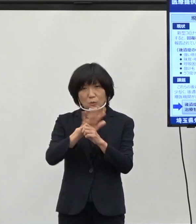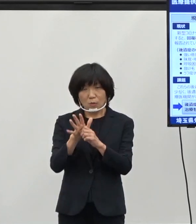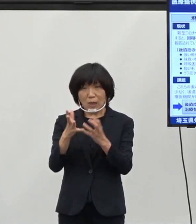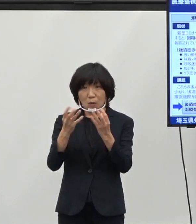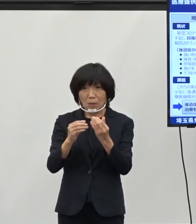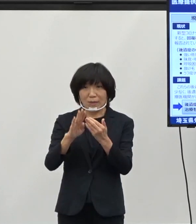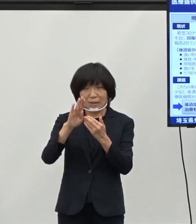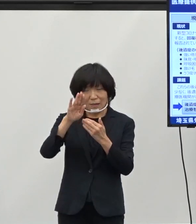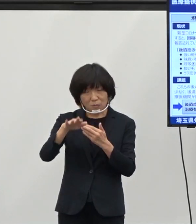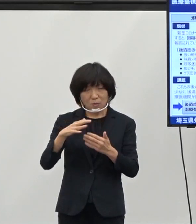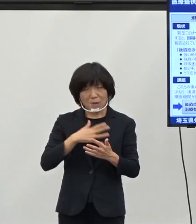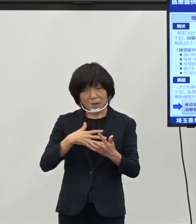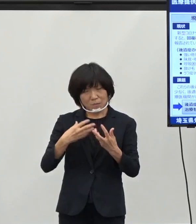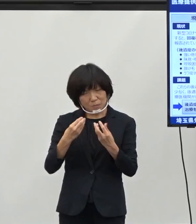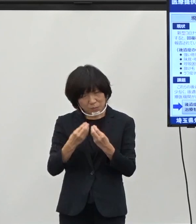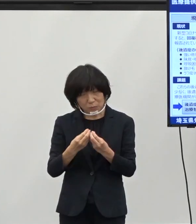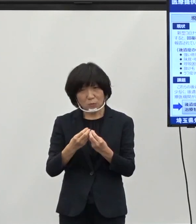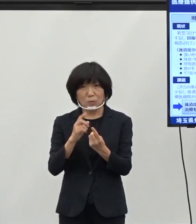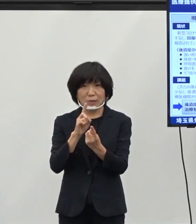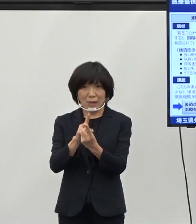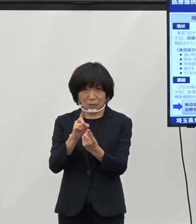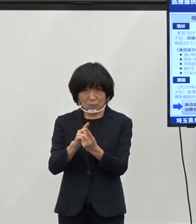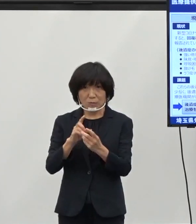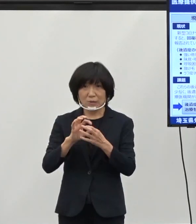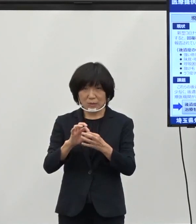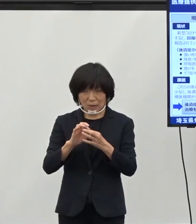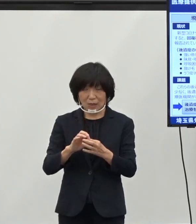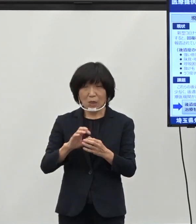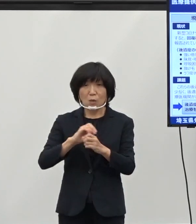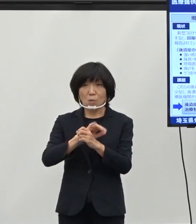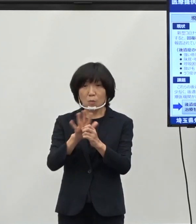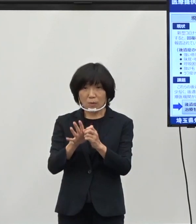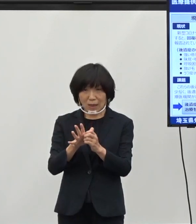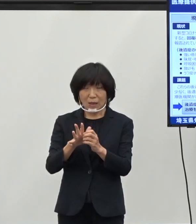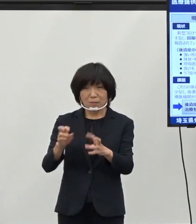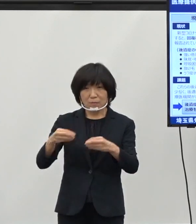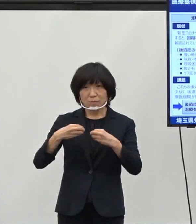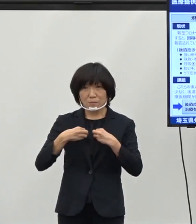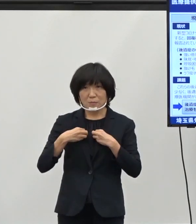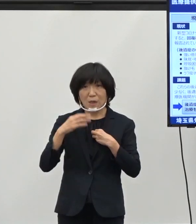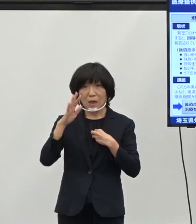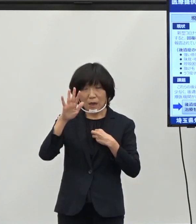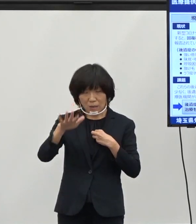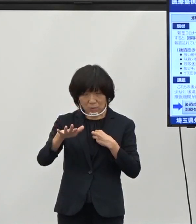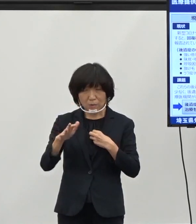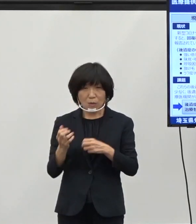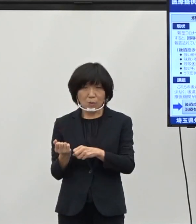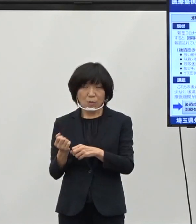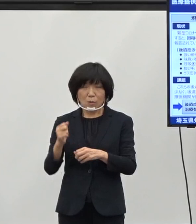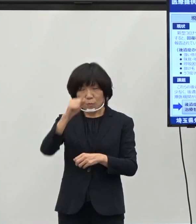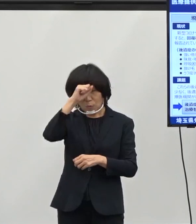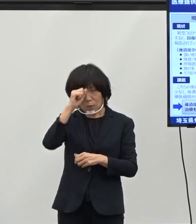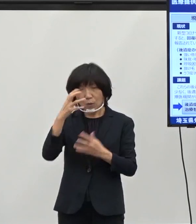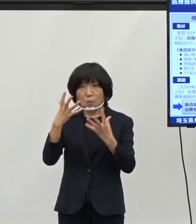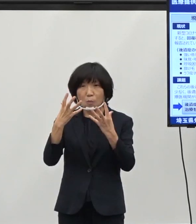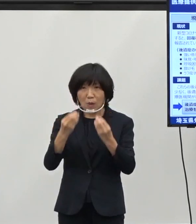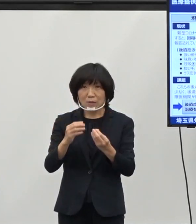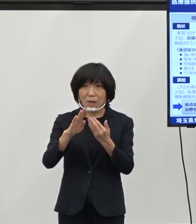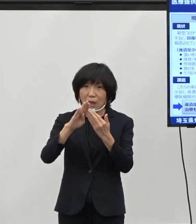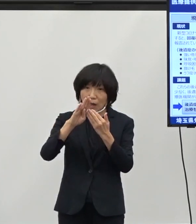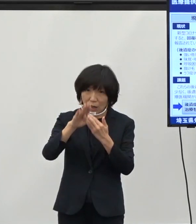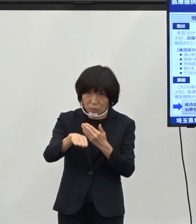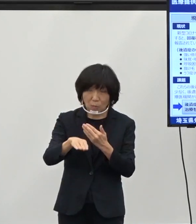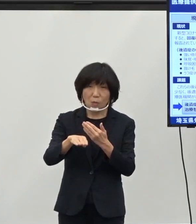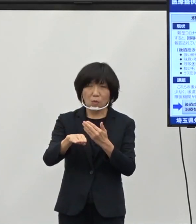千円です。新型コロナウイルス感染症に感染すると回復期においてもあるいは回復後